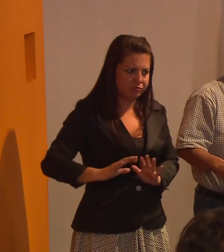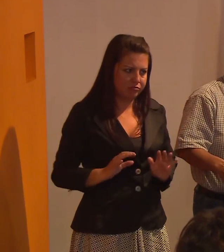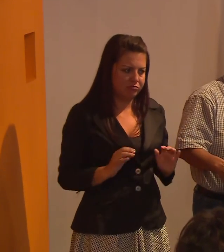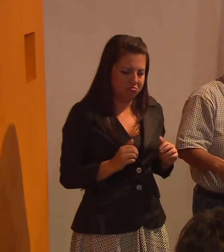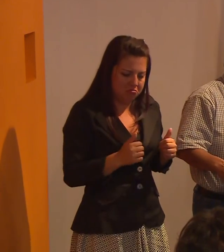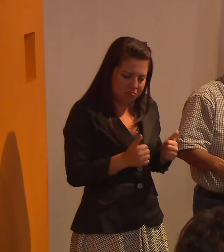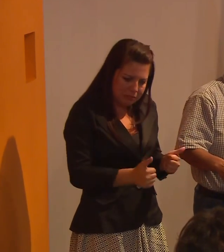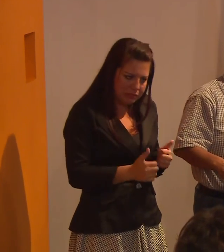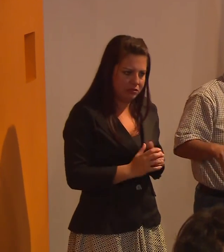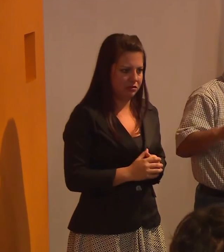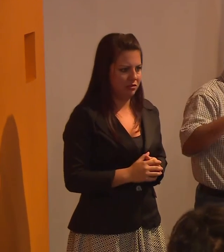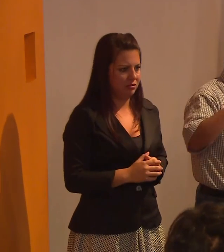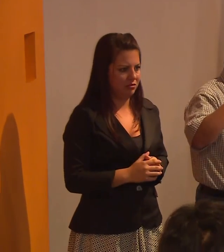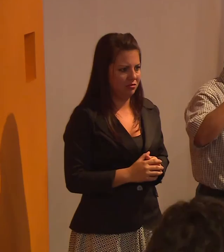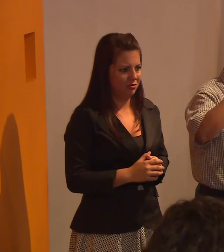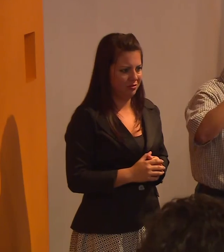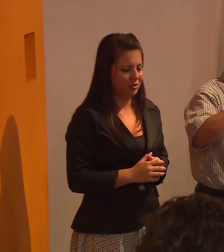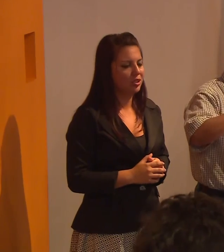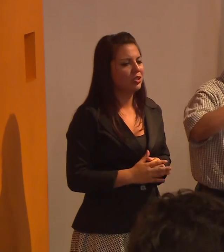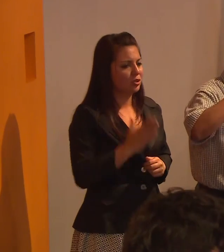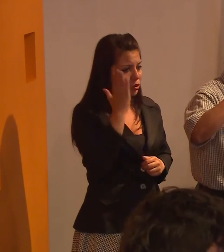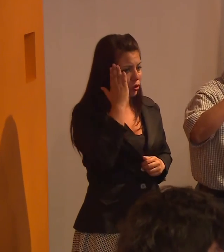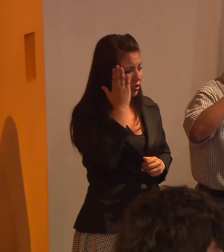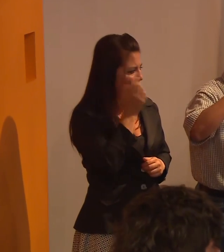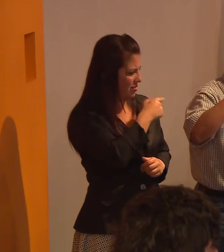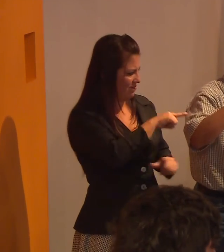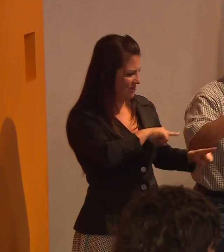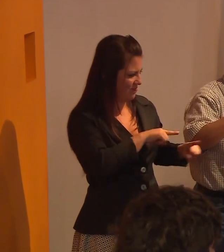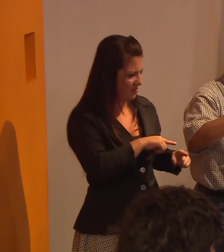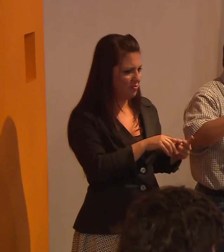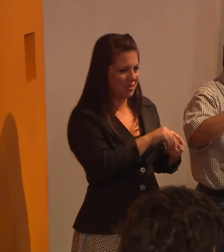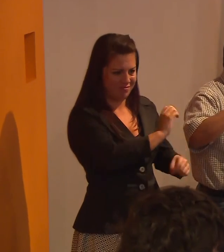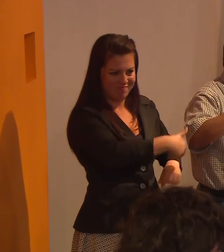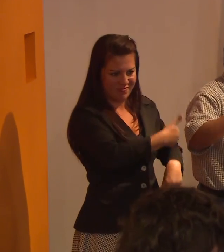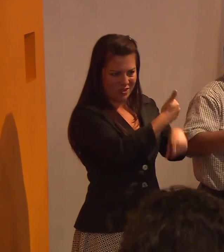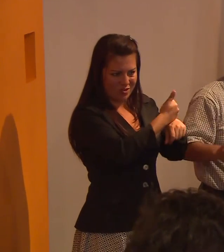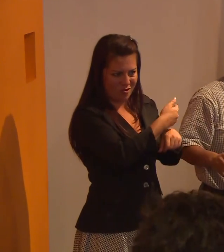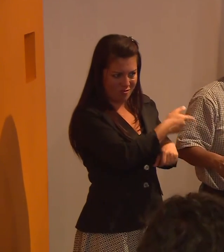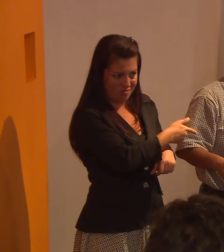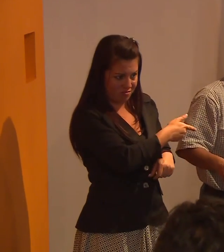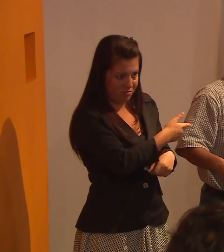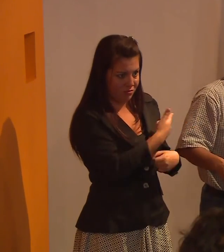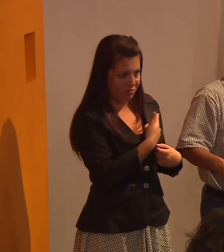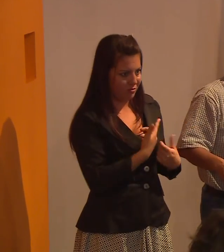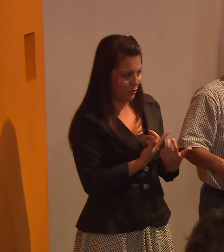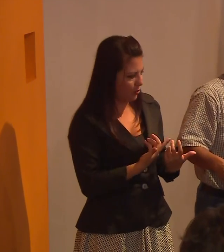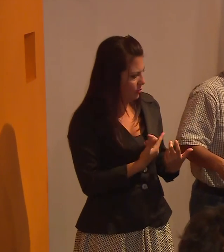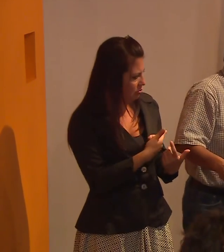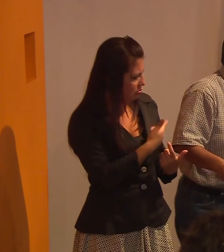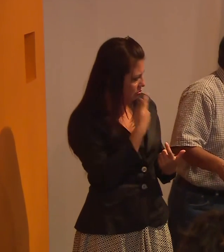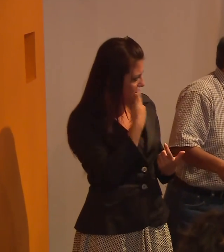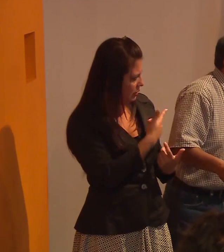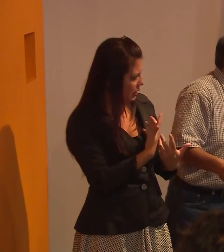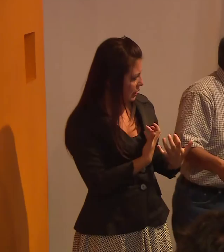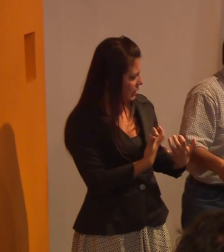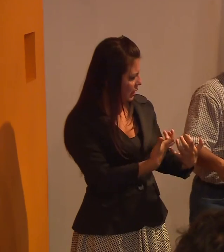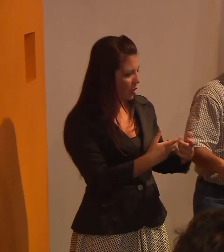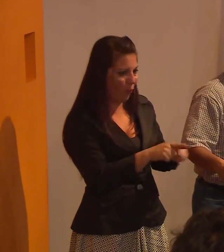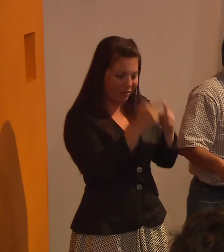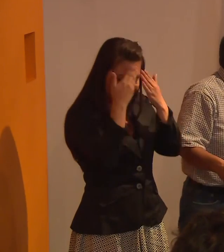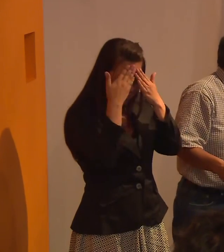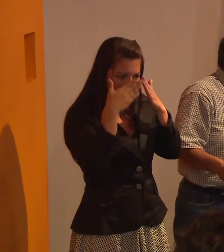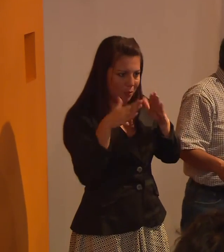Sé que el espíritu de la administración y de la rectoría es de auténtica construcción